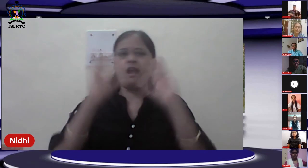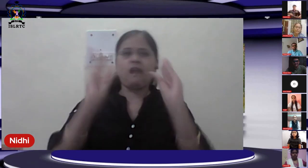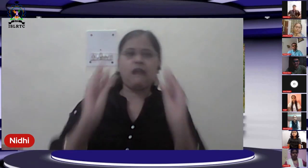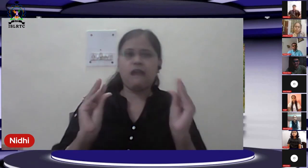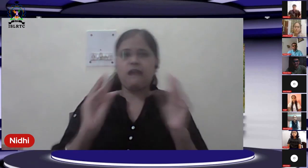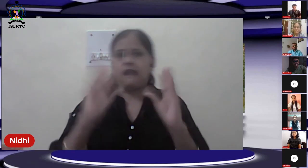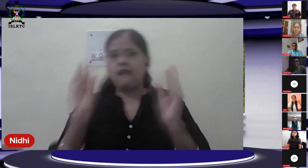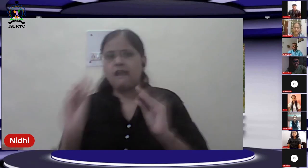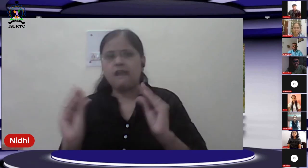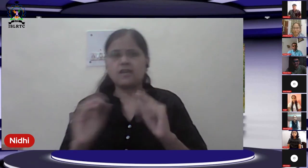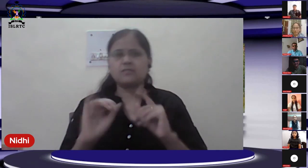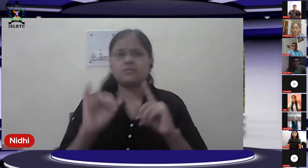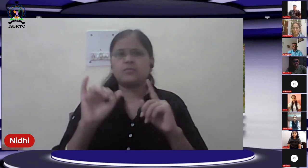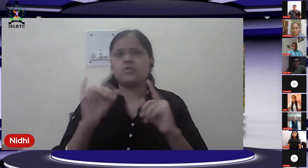इम्पोर्टेंस में कम जानने लगे थे